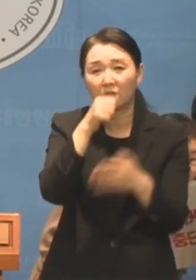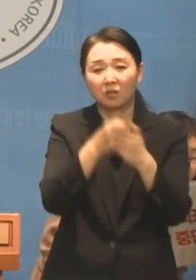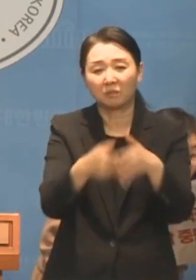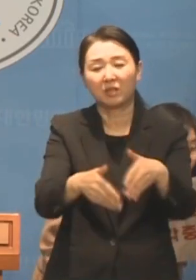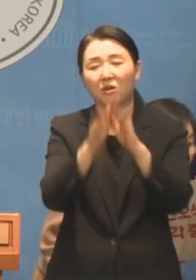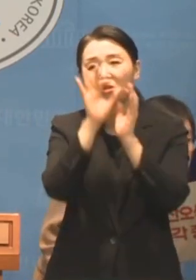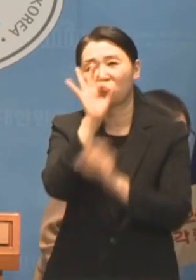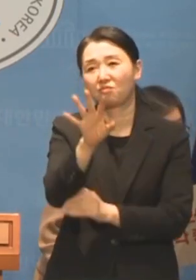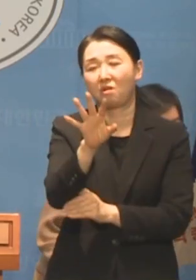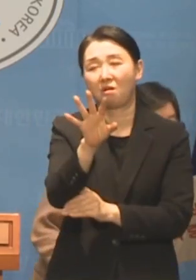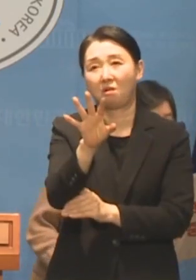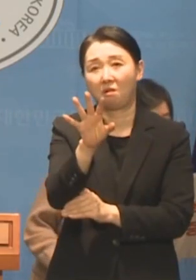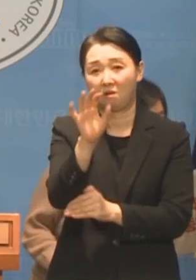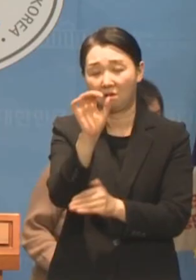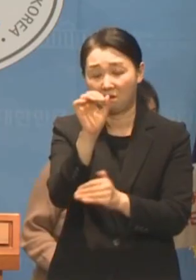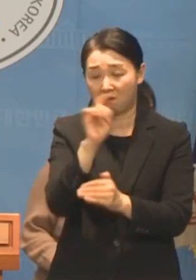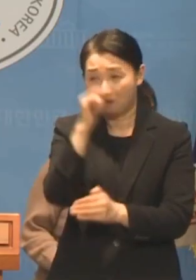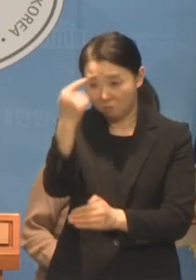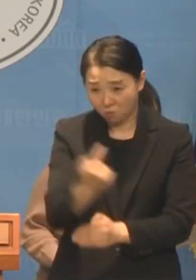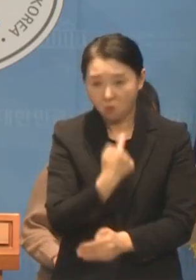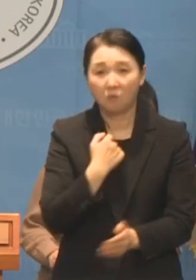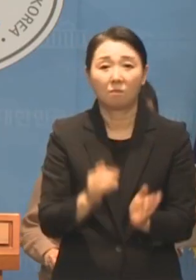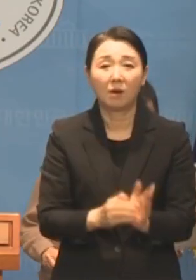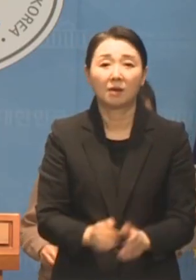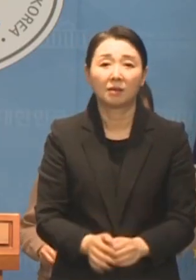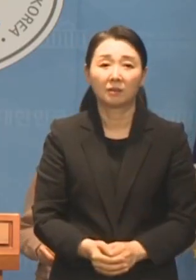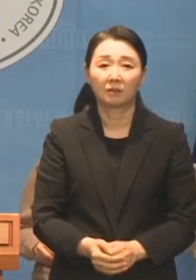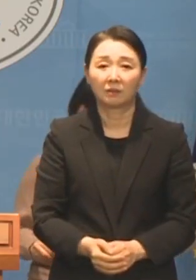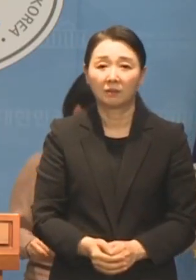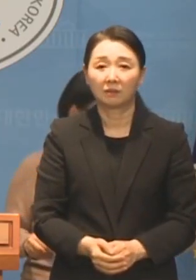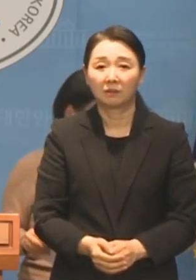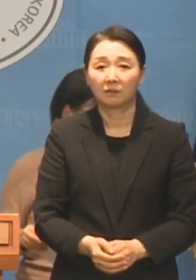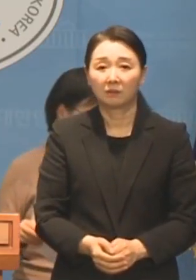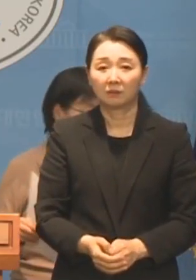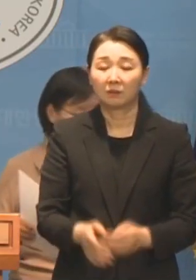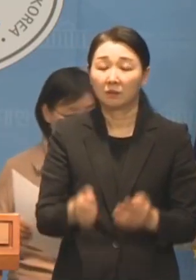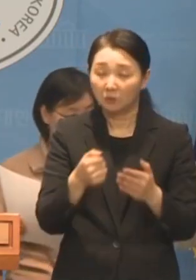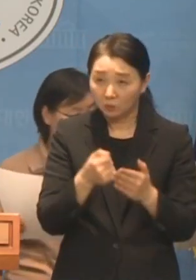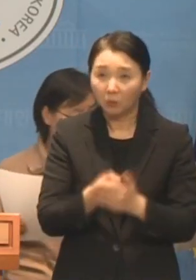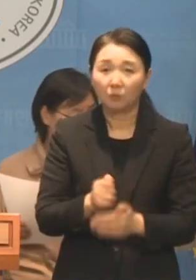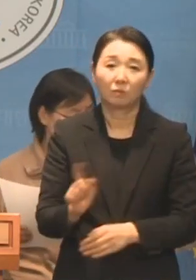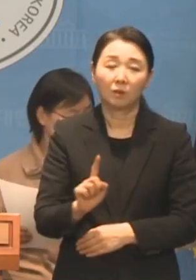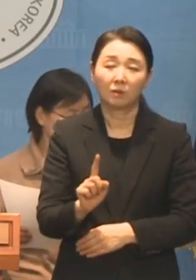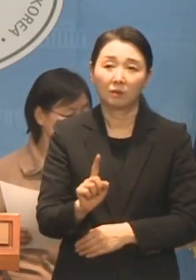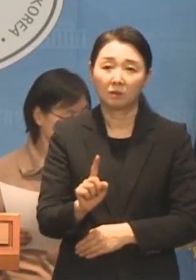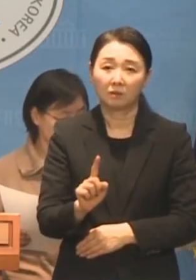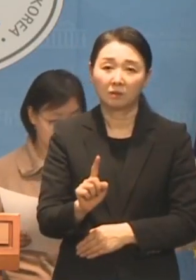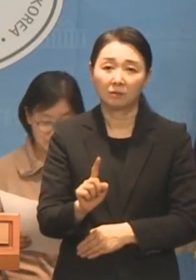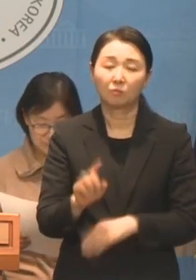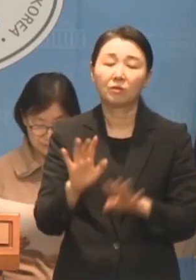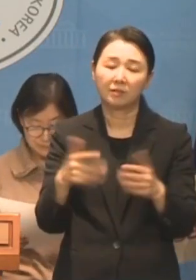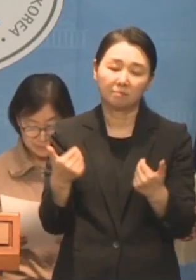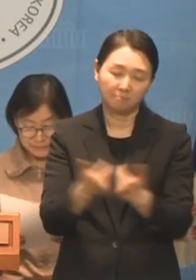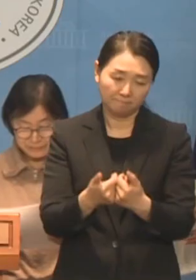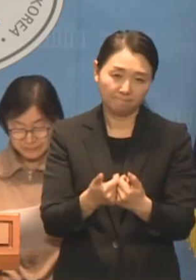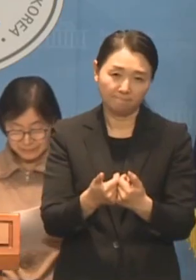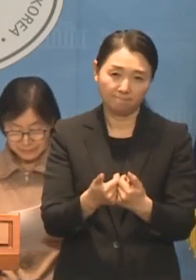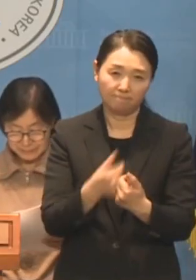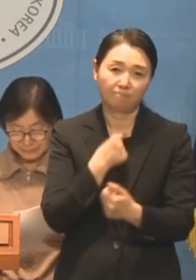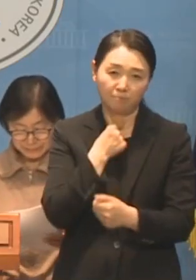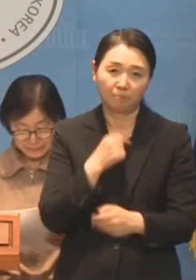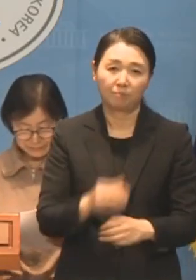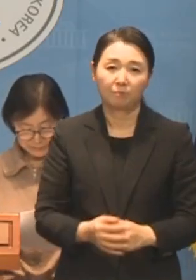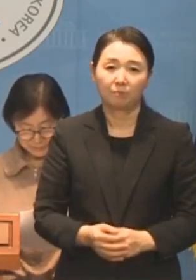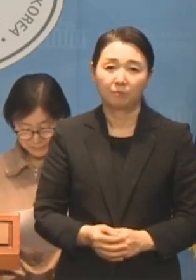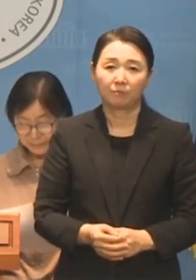불허 보고를 받은 적이 있습니다. 그래서 저희는 역시 강력하게 반대를 하고자 합니다.